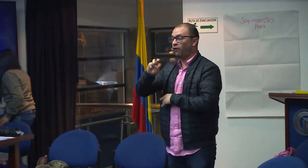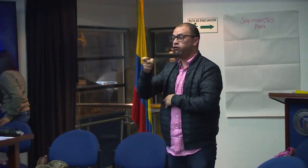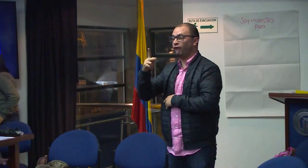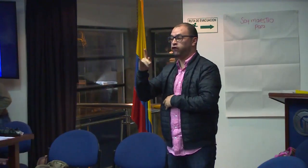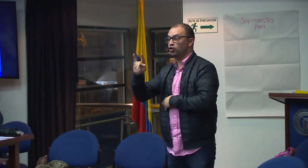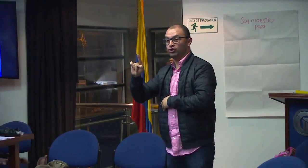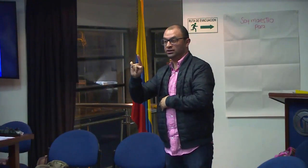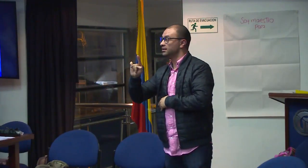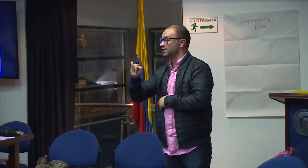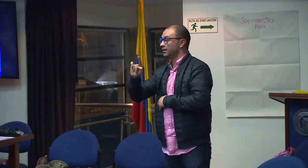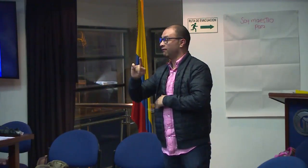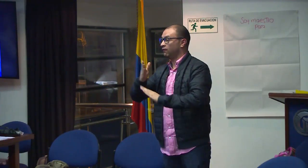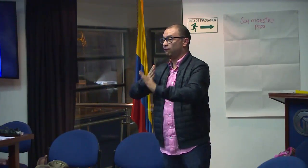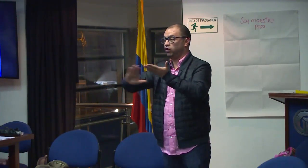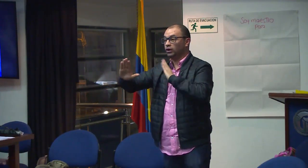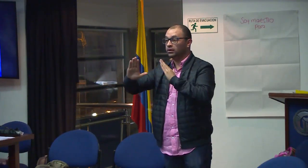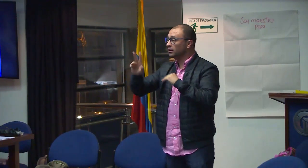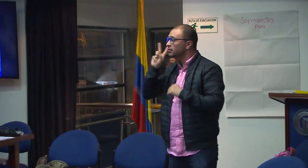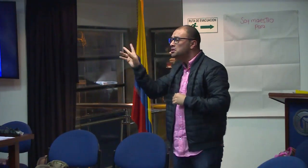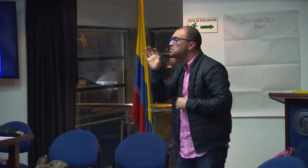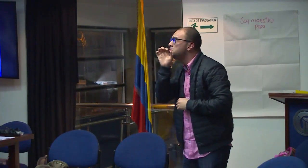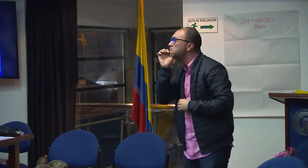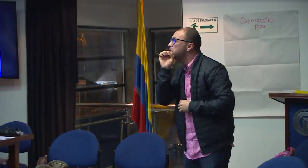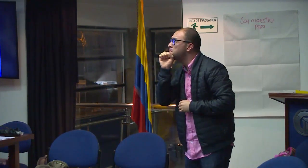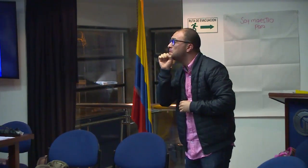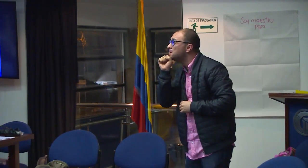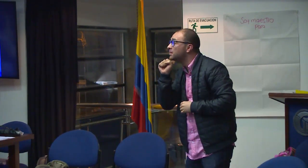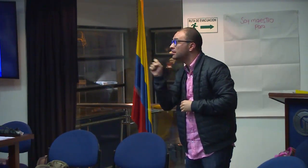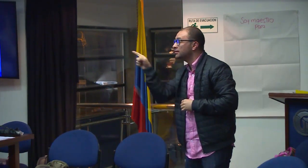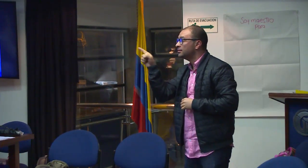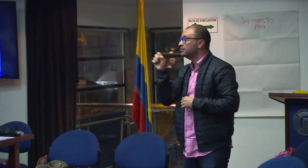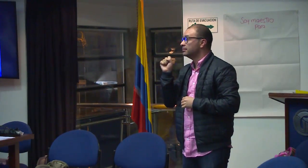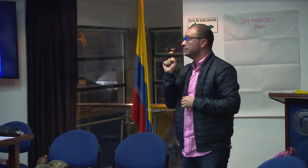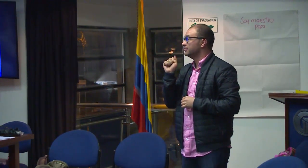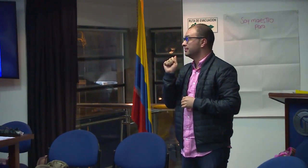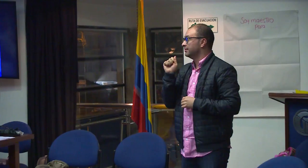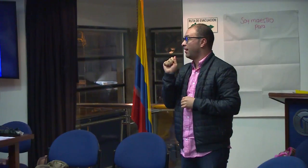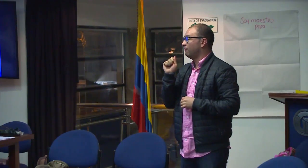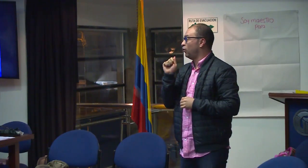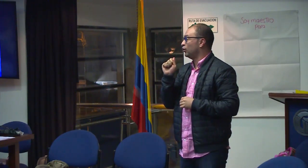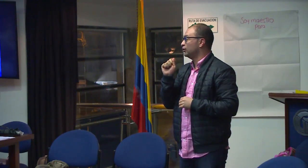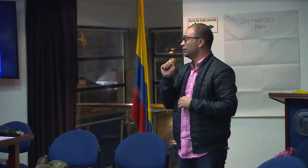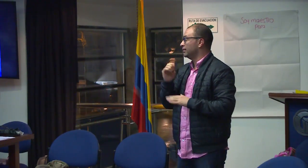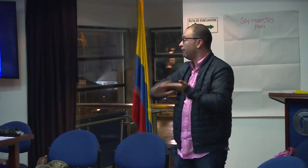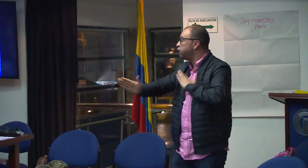Eso es como, por ejemplo, en esa película de Kung Fu Panda, o